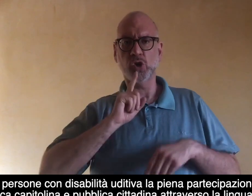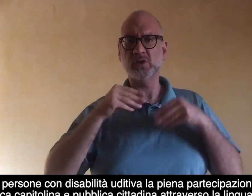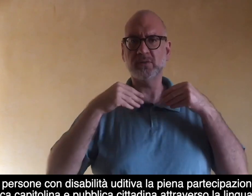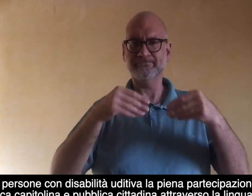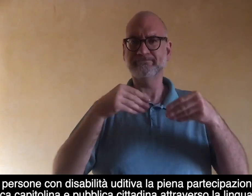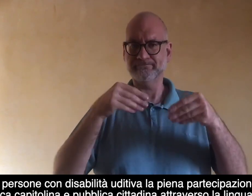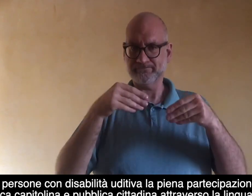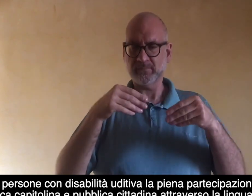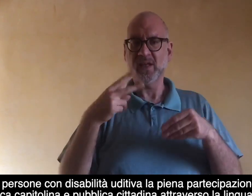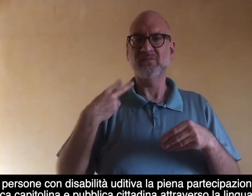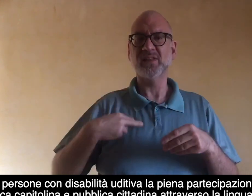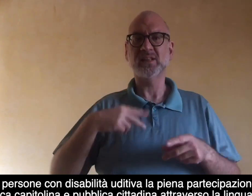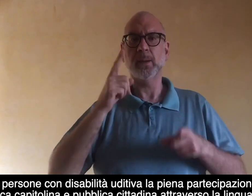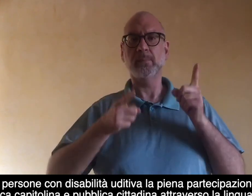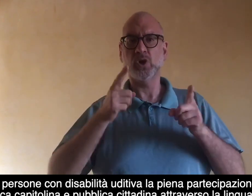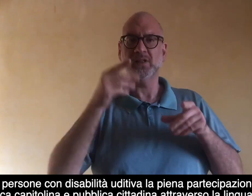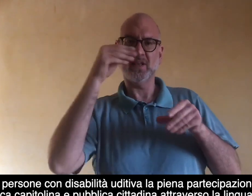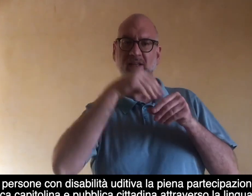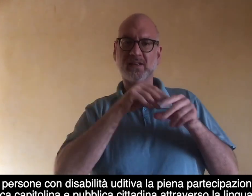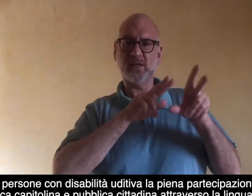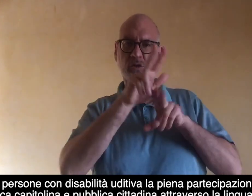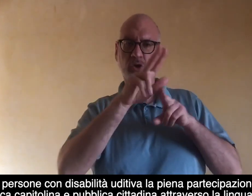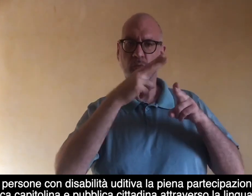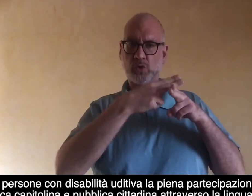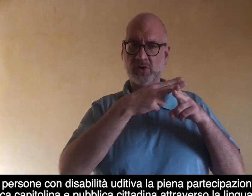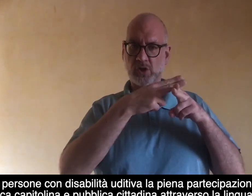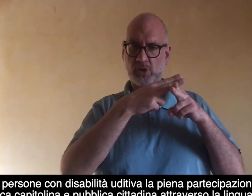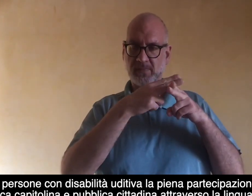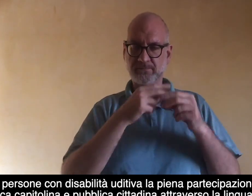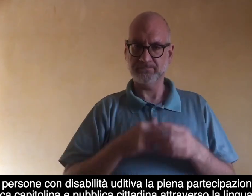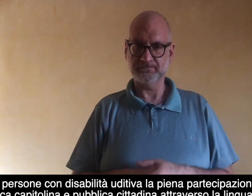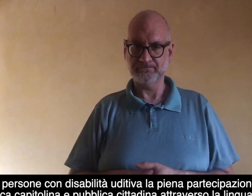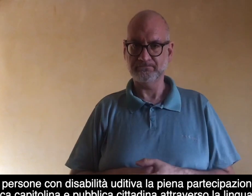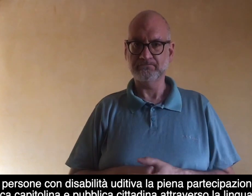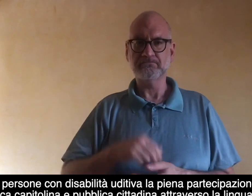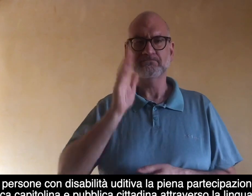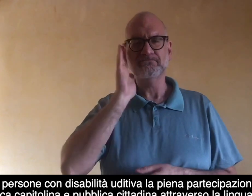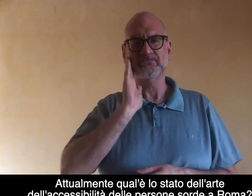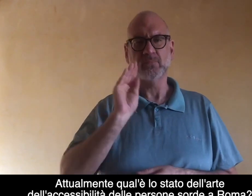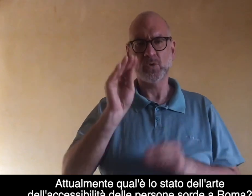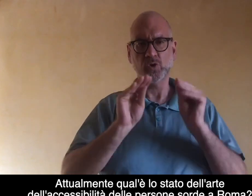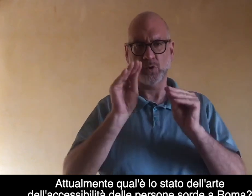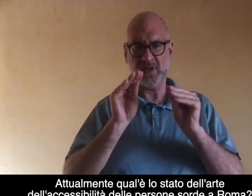piena partecipazione alla vita politica capitolina e pubblica cittadina proprio attraverso la lingua dei